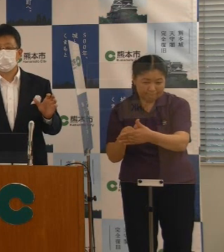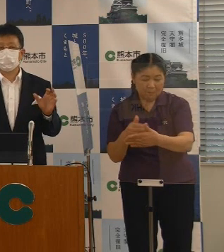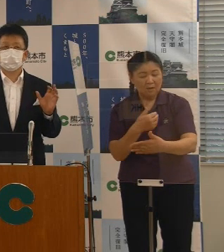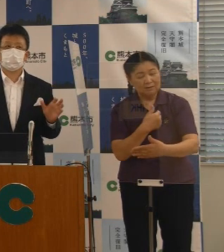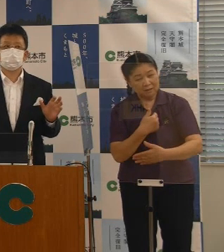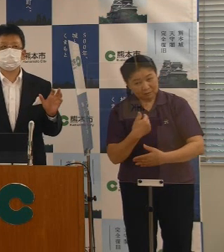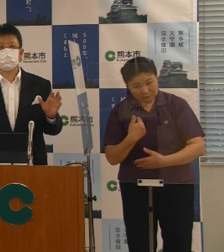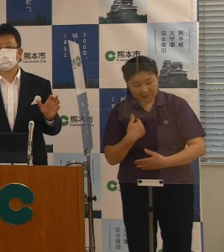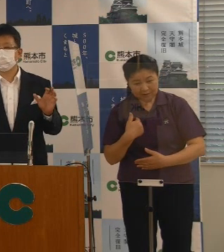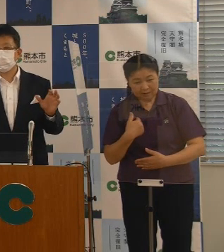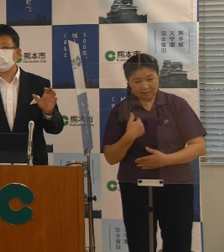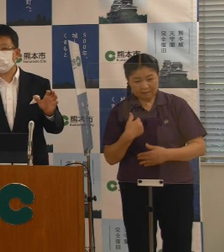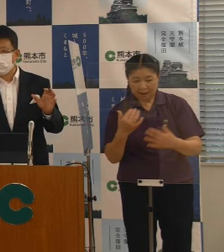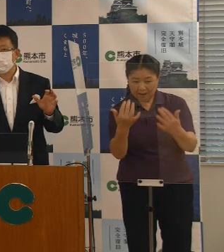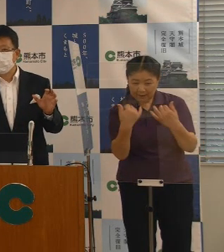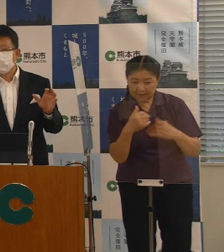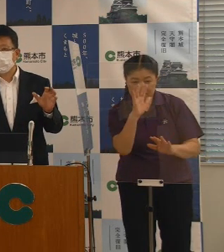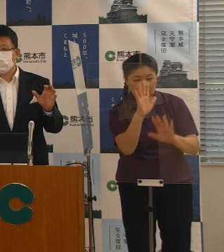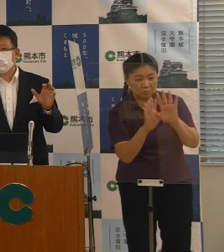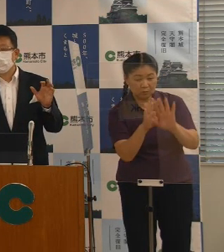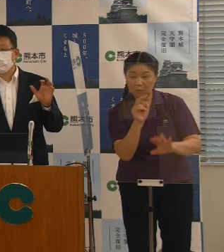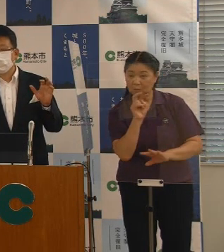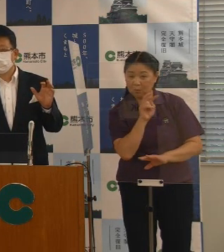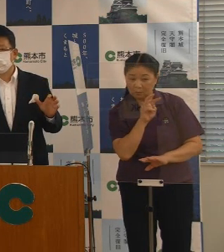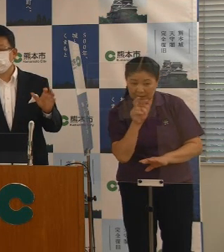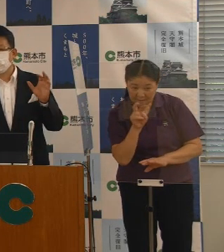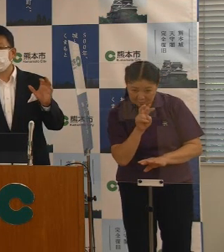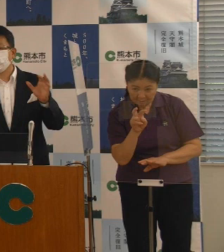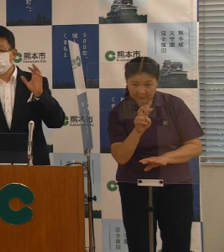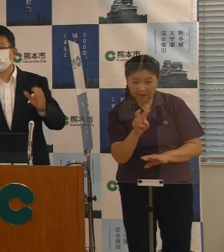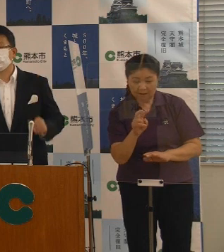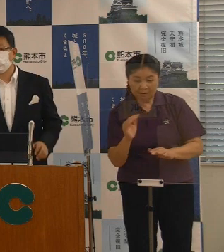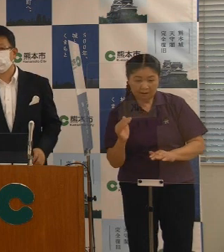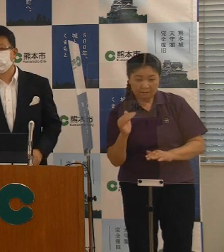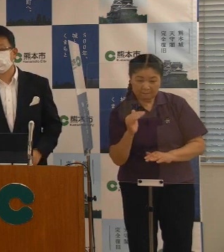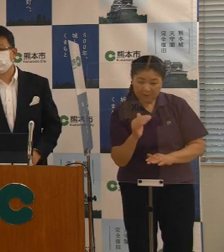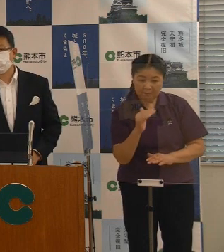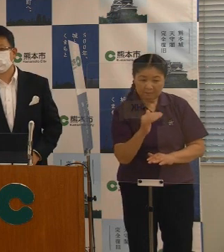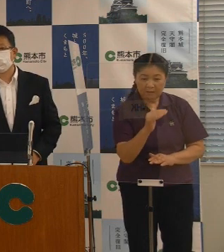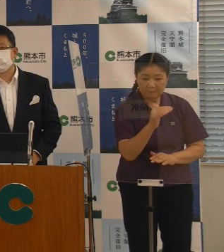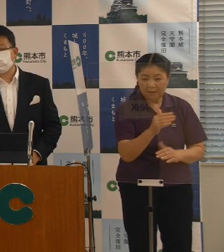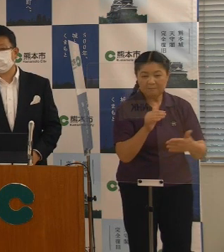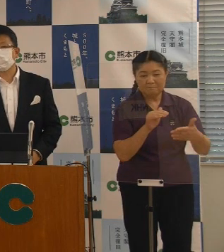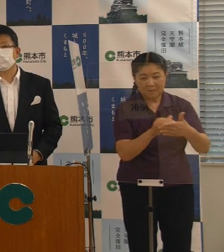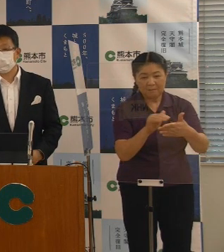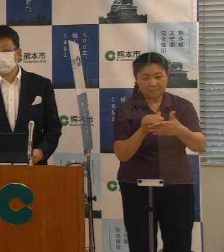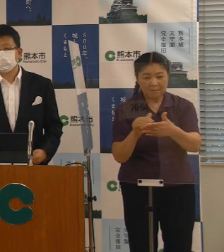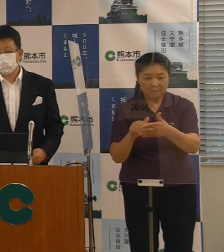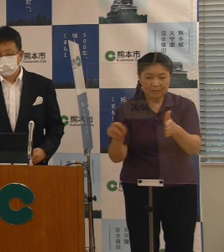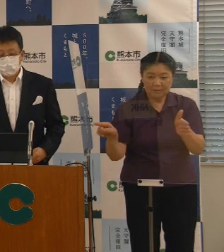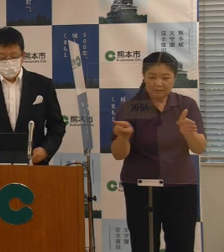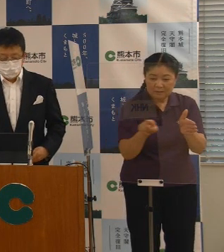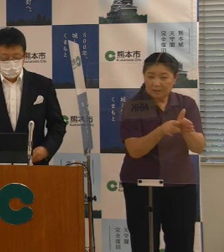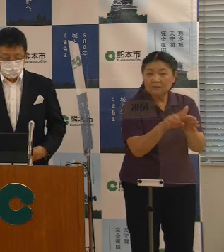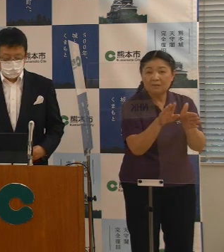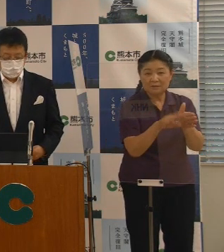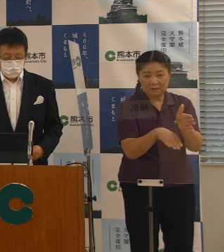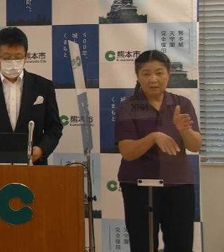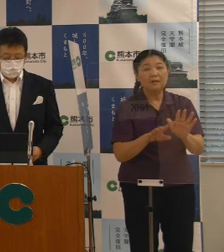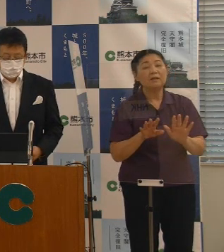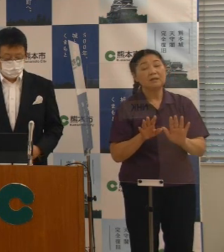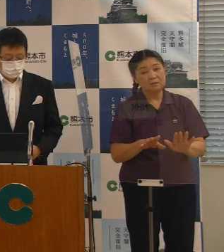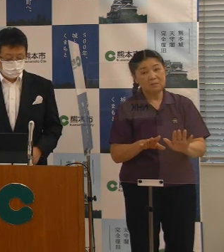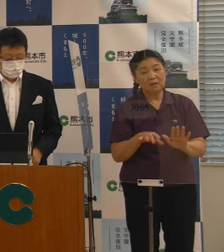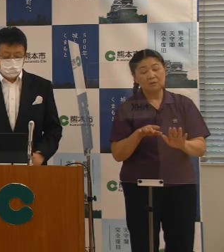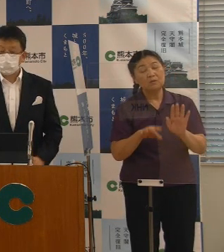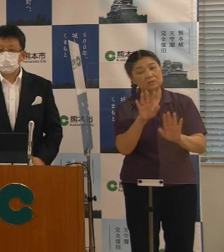ね、感染状況を見ながら、段階を追ってですね、制限をしてきたわけでありますけれども、まあ、現在、